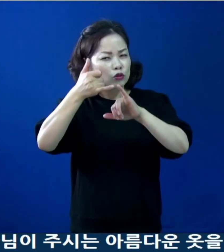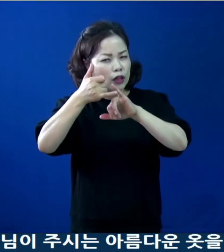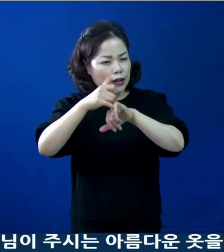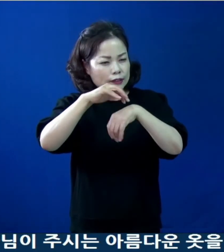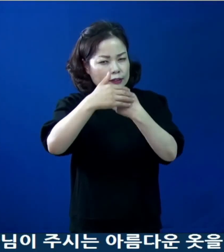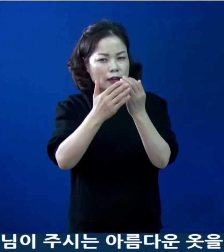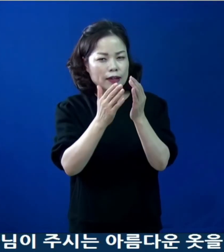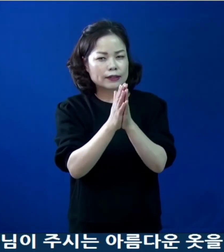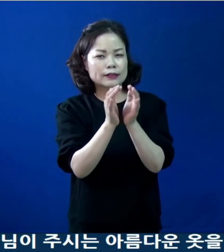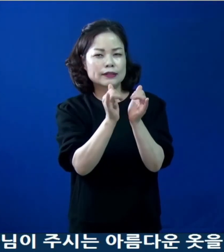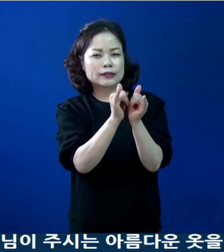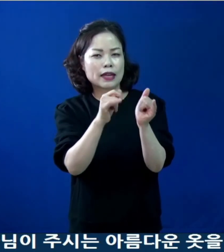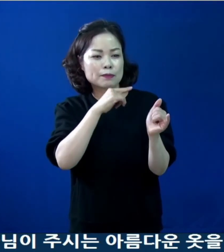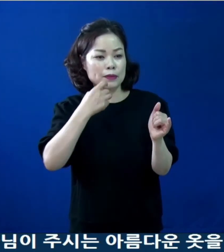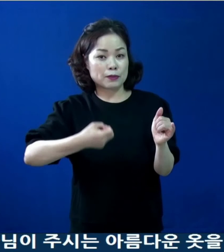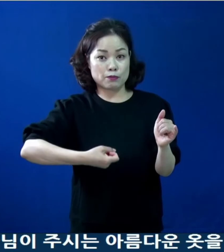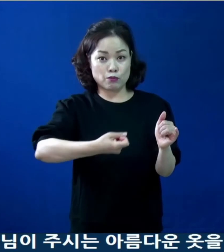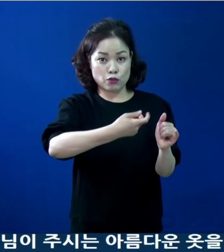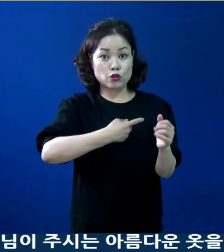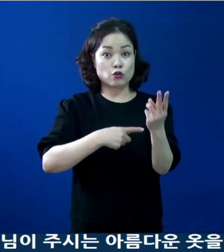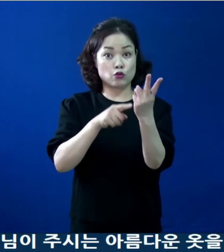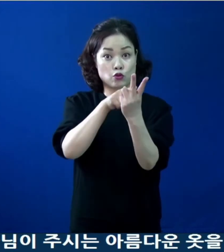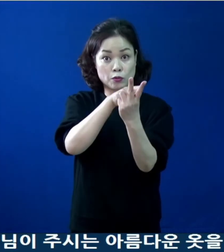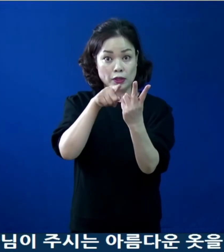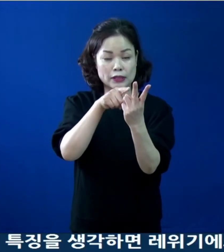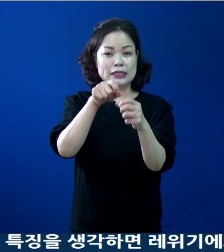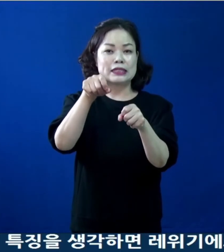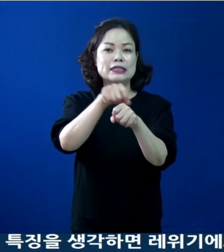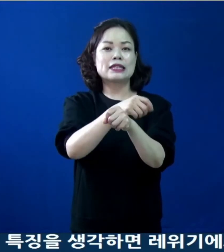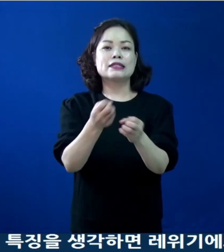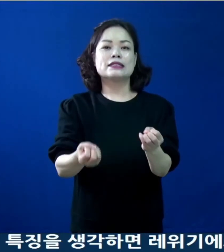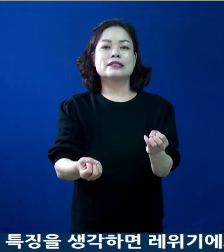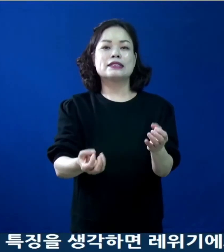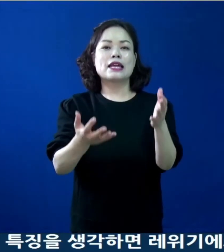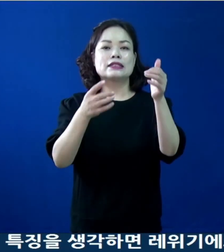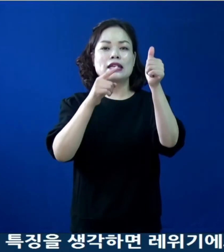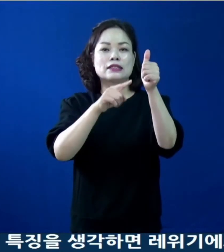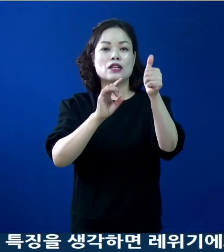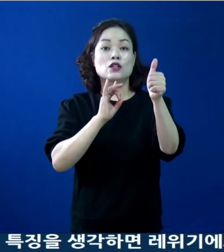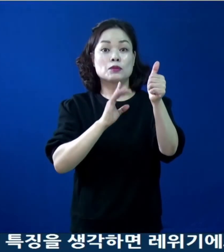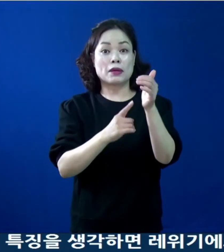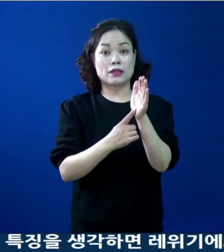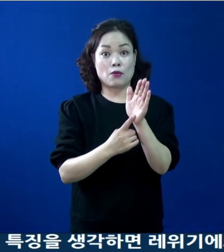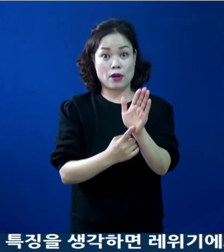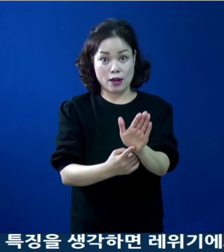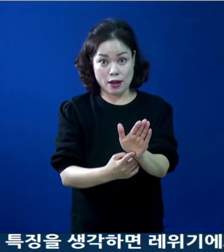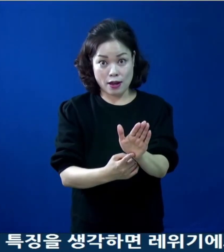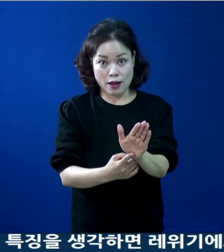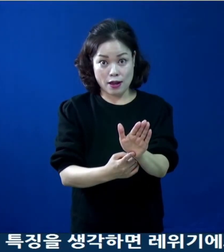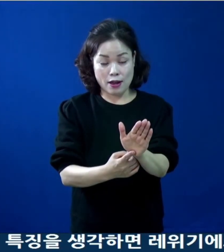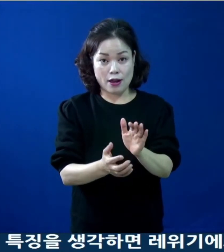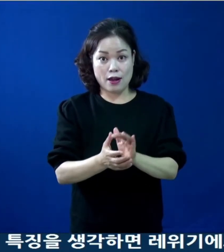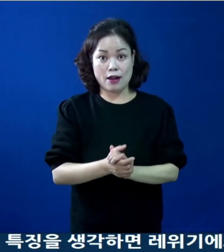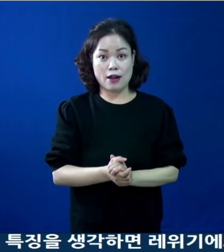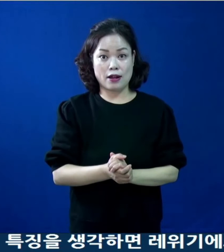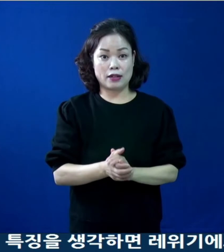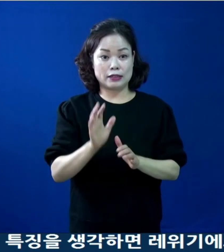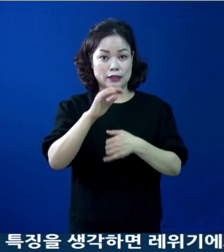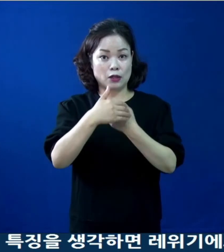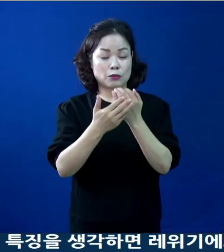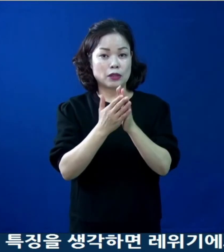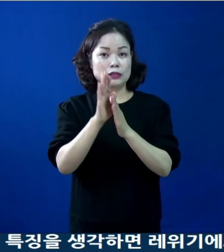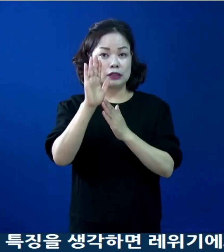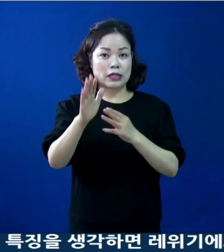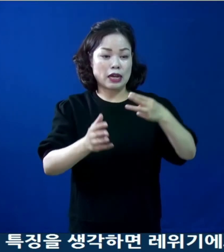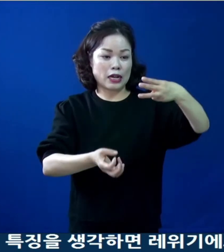전체에서 사람에게 피 뿌리는 것은 2번 나와요. 근데 특별히 제사장에게 피 뿌리는 건 여기밖에 안 나옵니다. 성경을 본문보다 조금